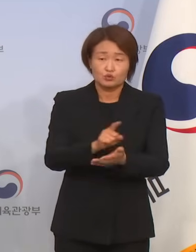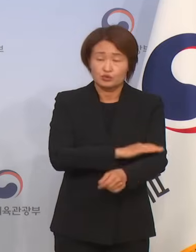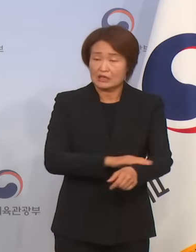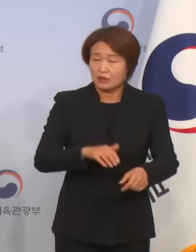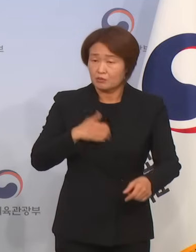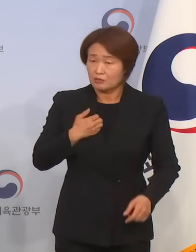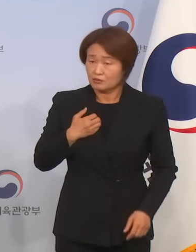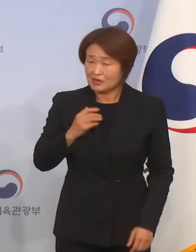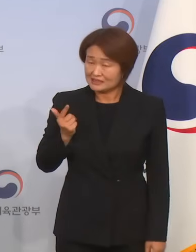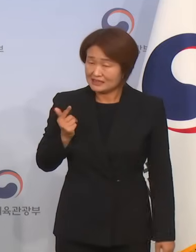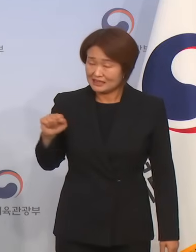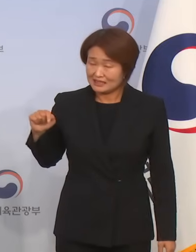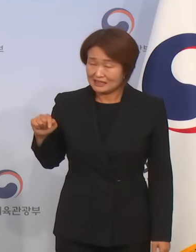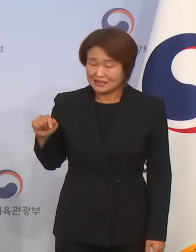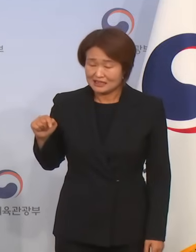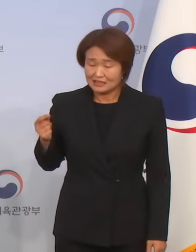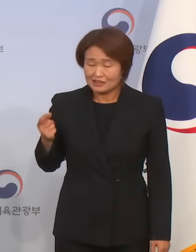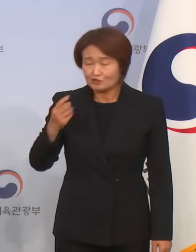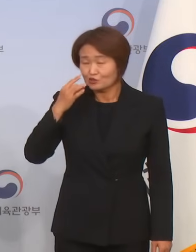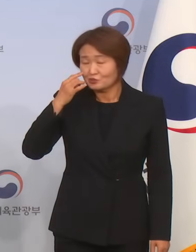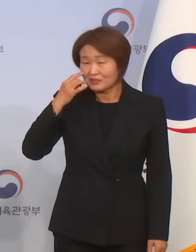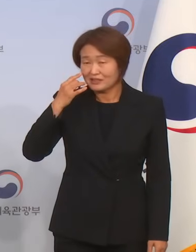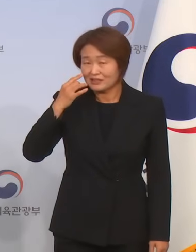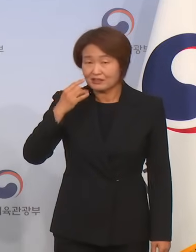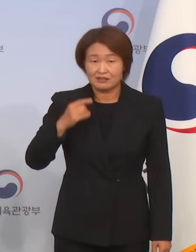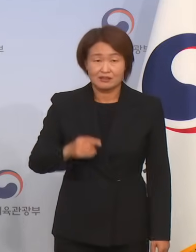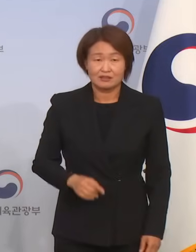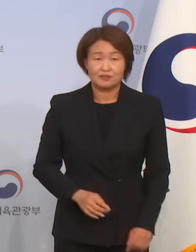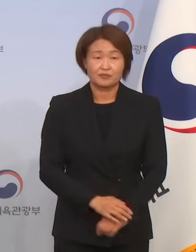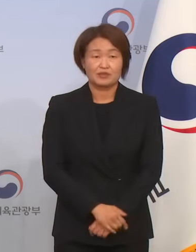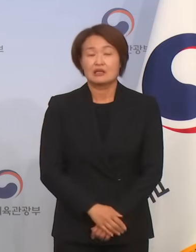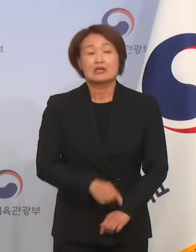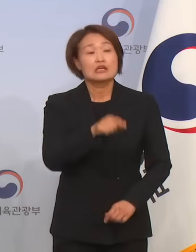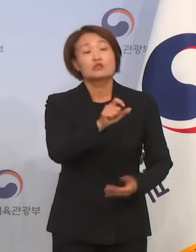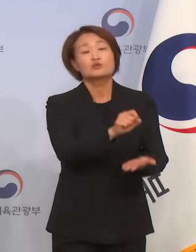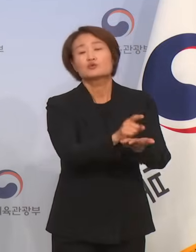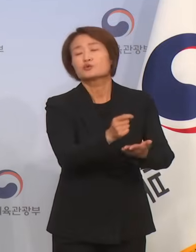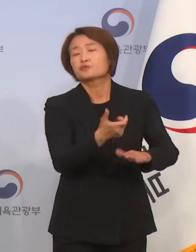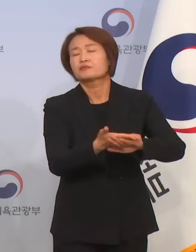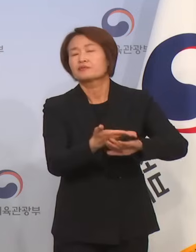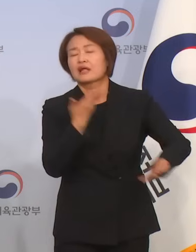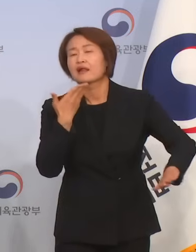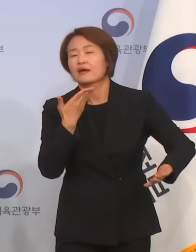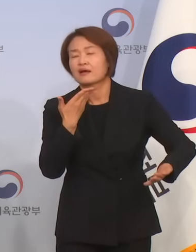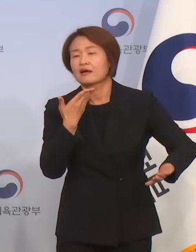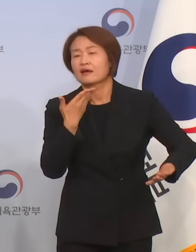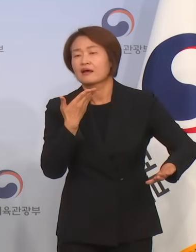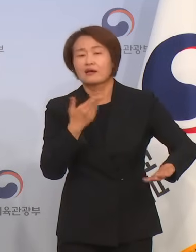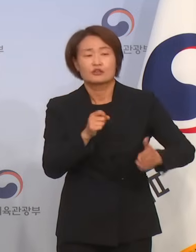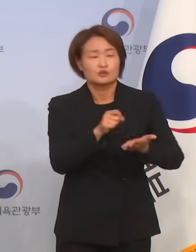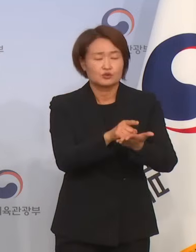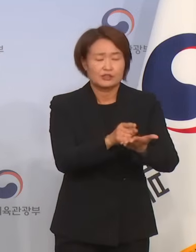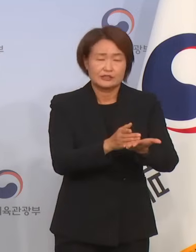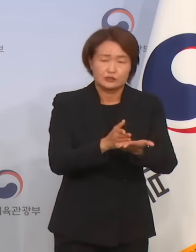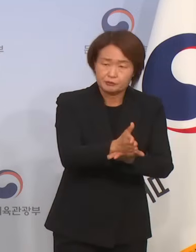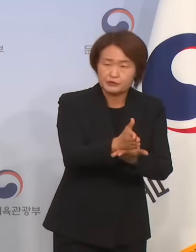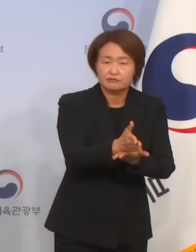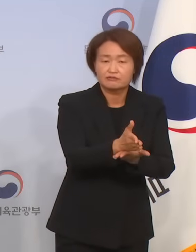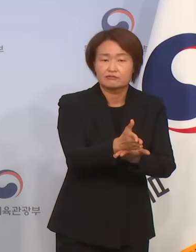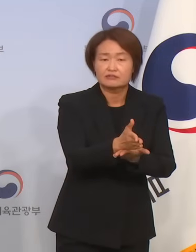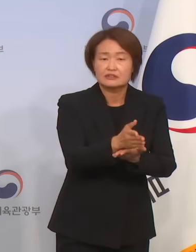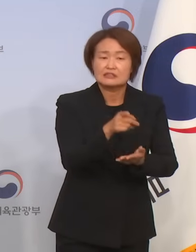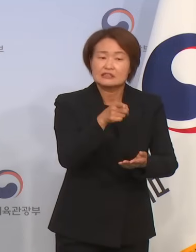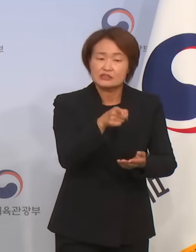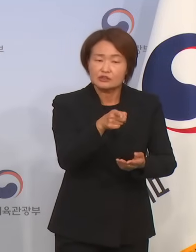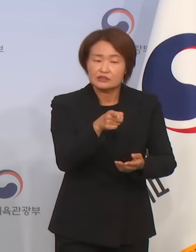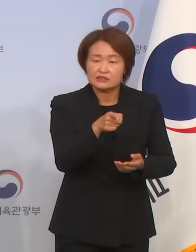좀 쉽게 본다고 할까요? 다른 영역의 전문성과 달리 축구 영역의 전문성은 인정하는